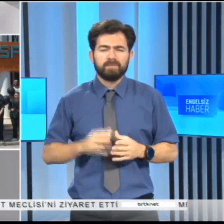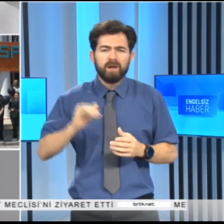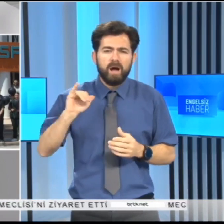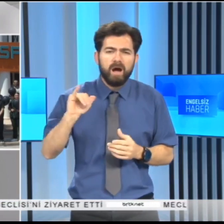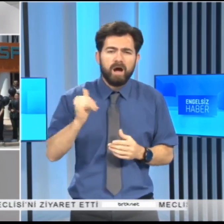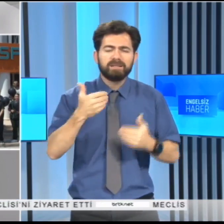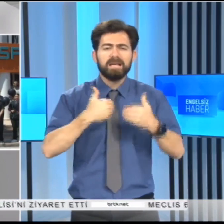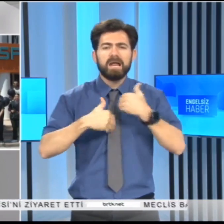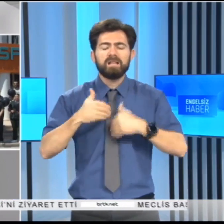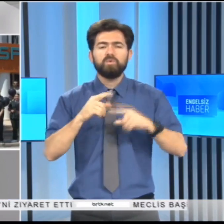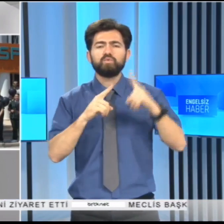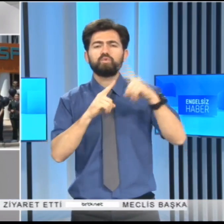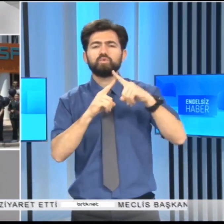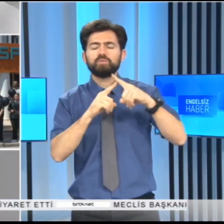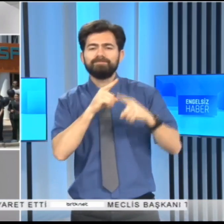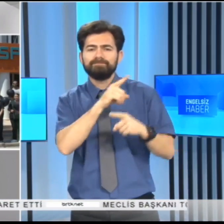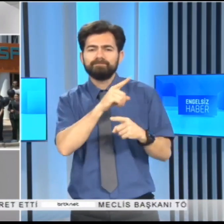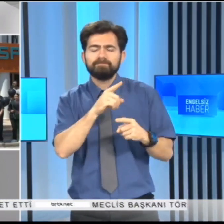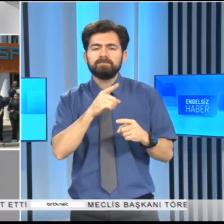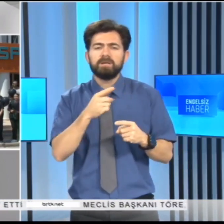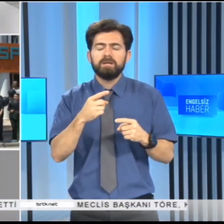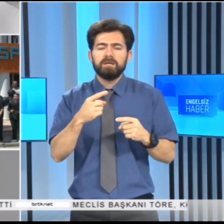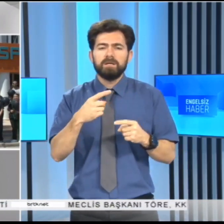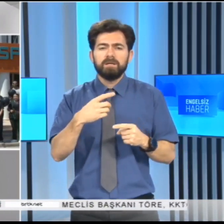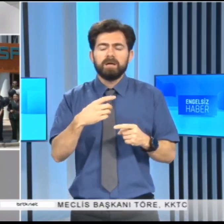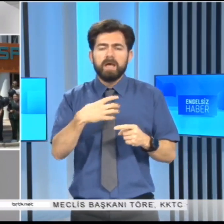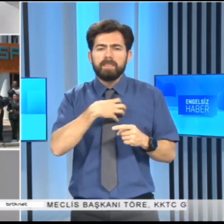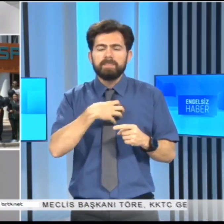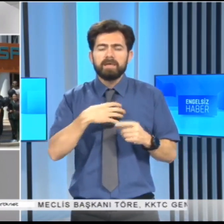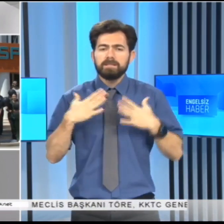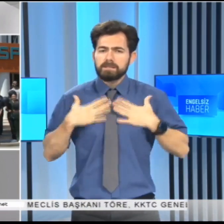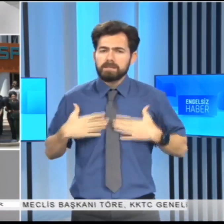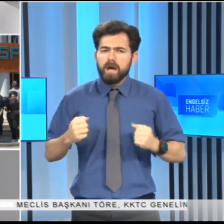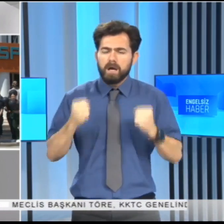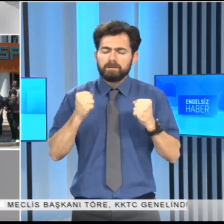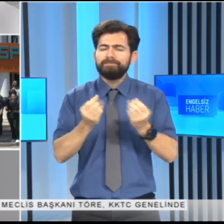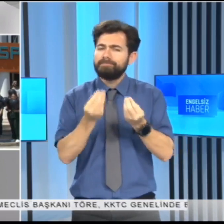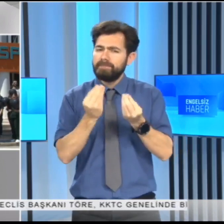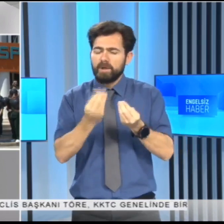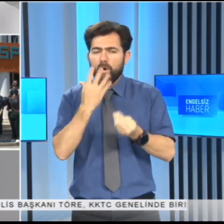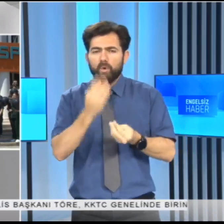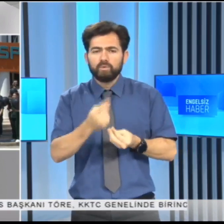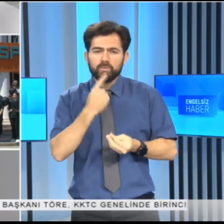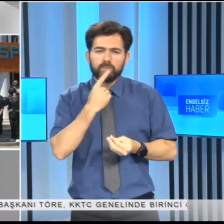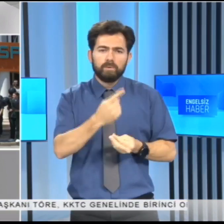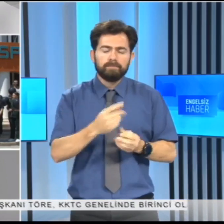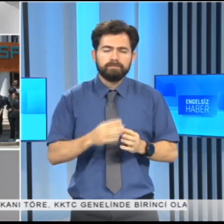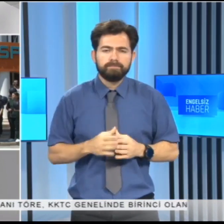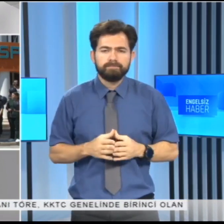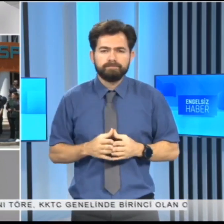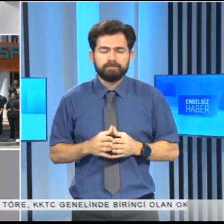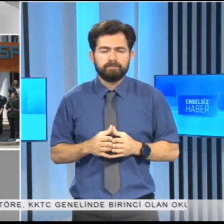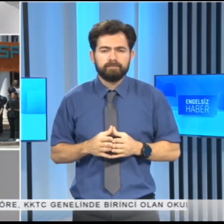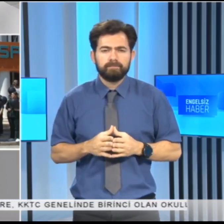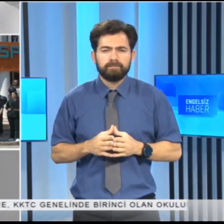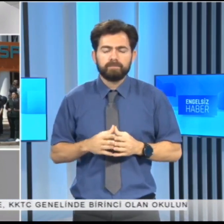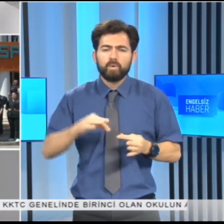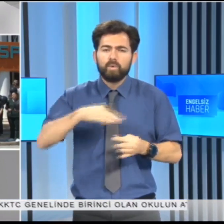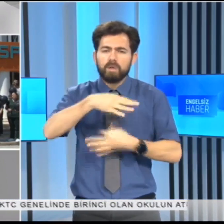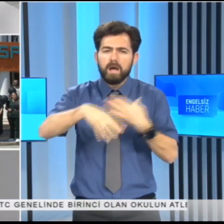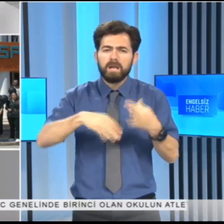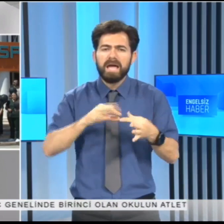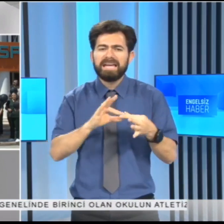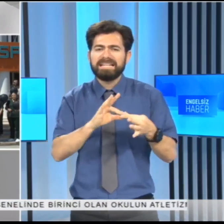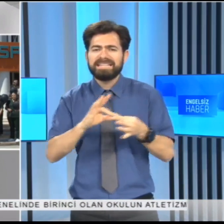Ağır yaralanan Tuğcu'nun genel sağlık durumunun iyi olduğu belirtildi. Olayla